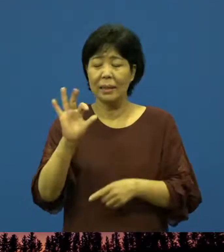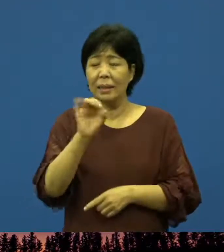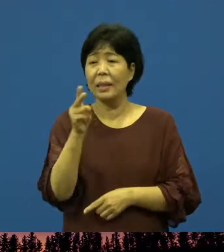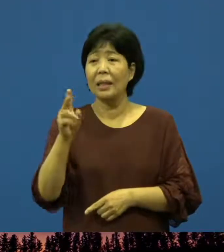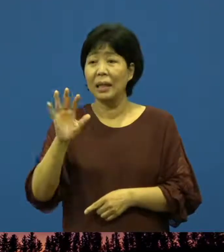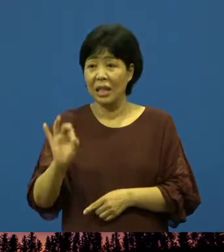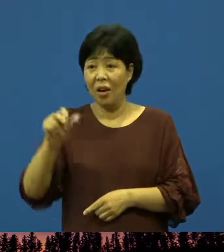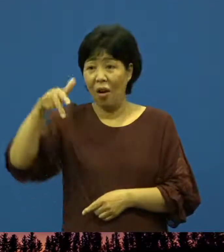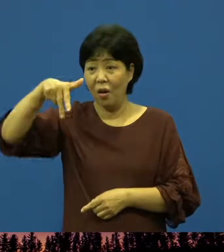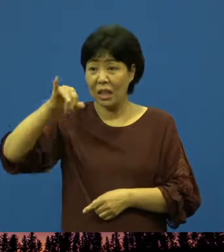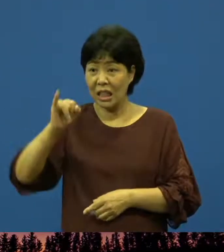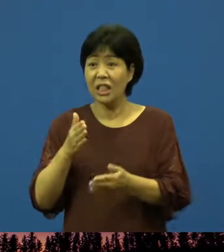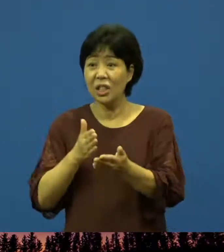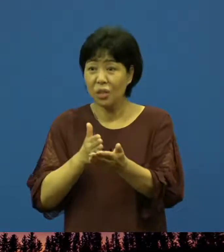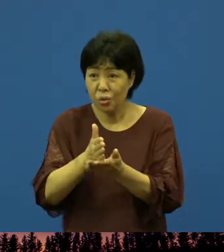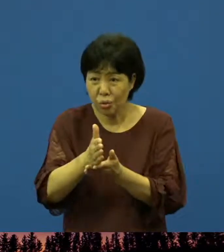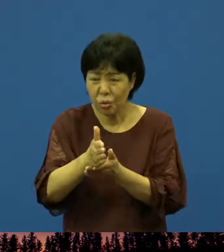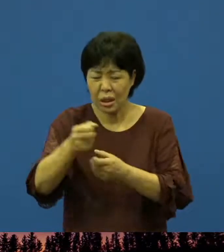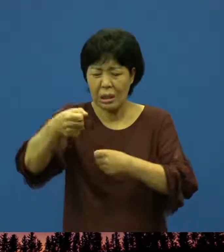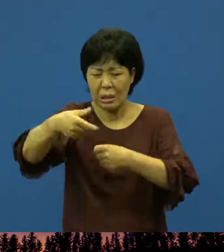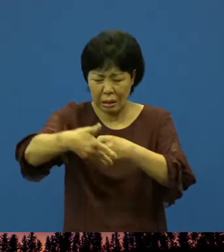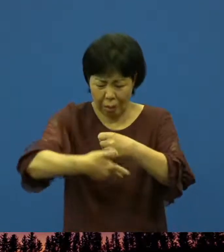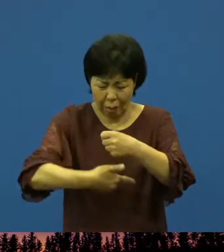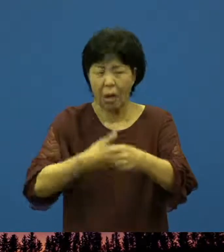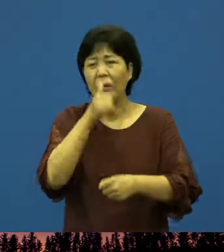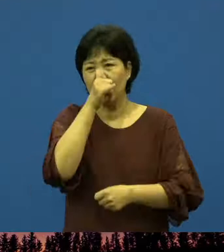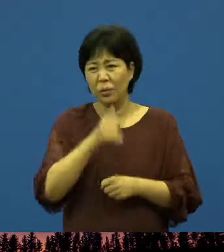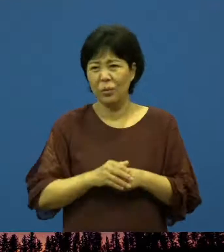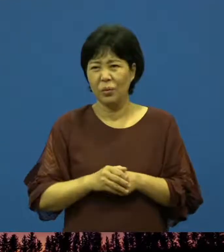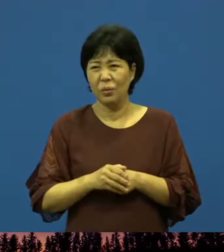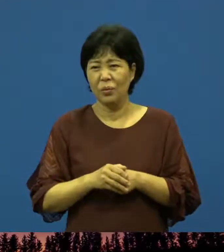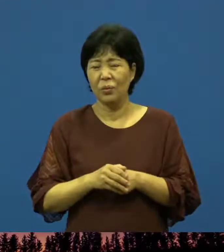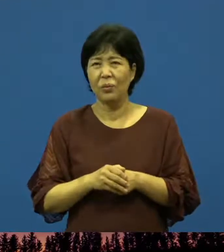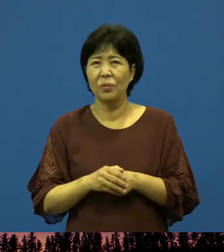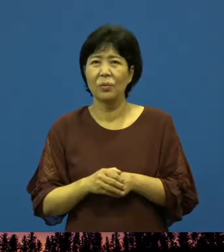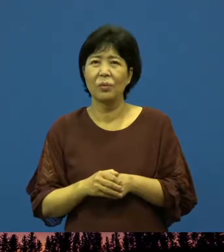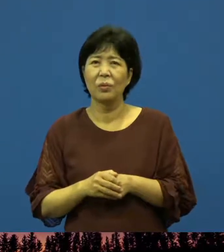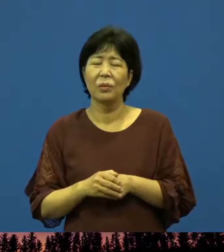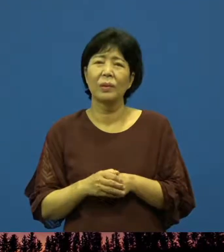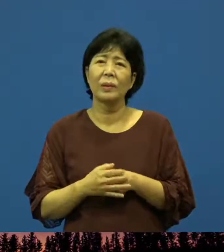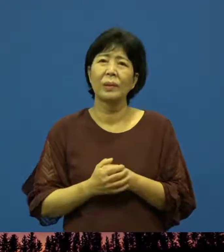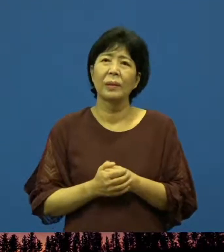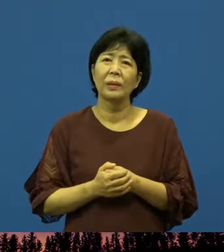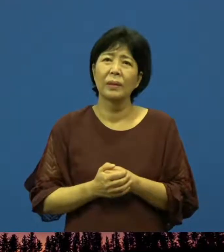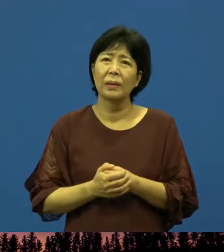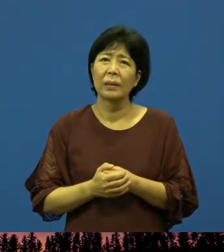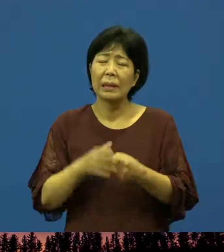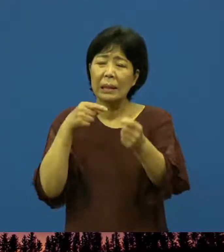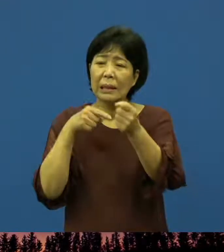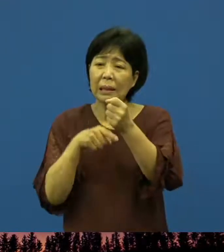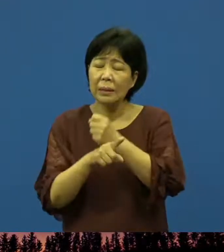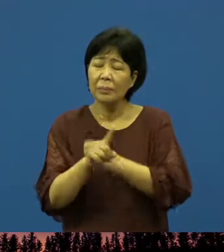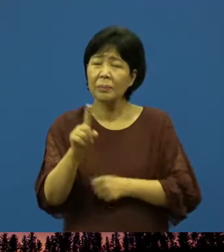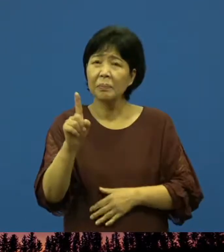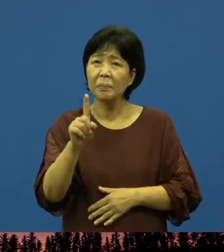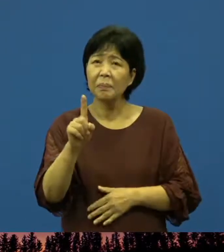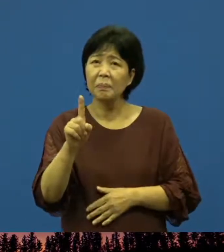깊이 들어와서 영향을 미치고 있습니다. 영지주의자, 노스틱주의자라고도 얘기하죠. 노스틱, 발음을 하는